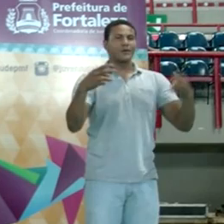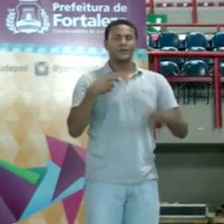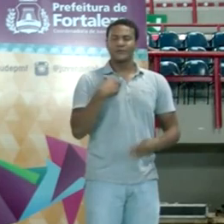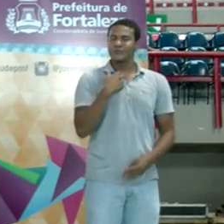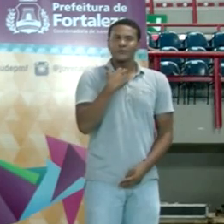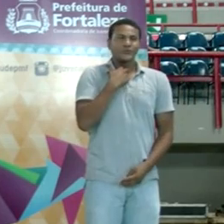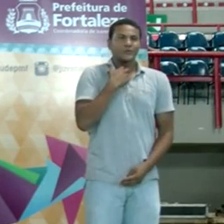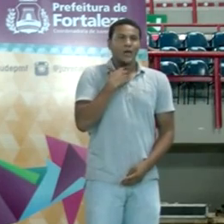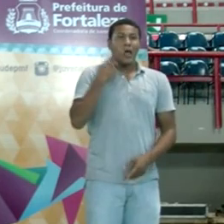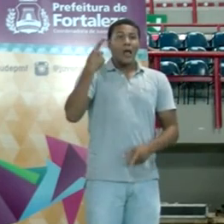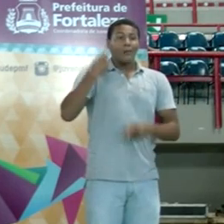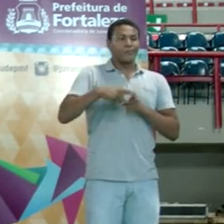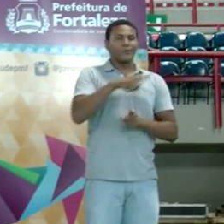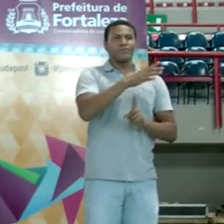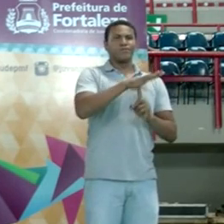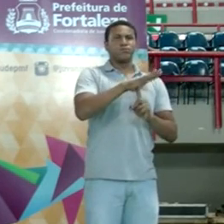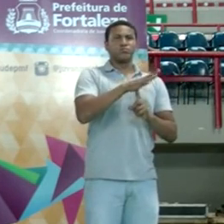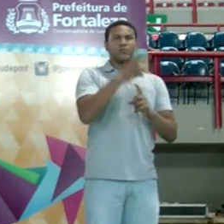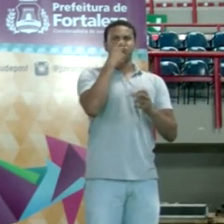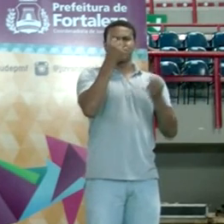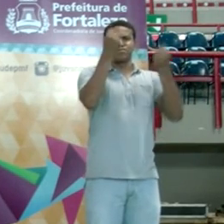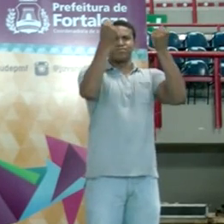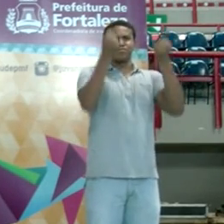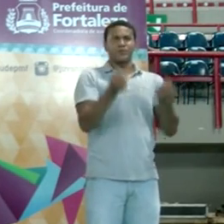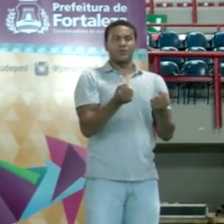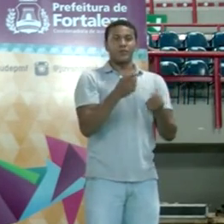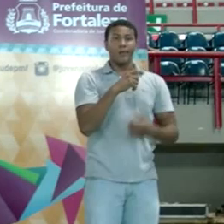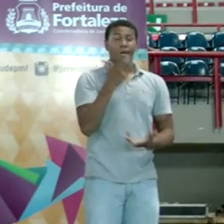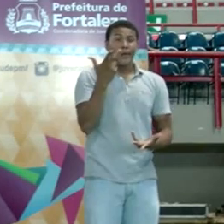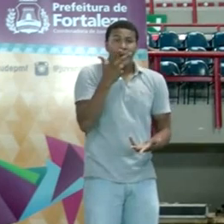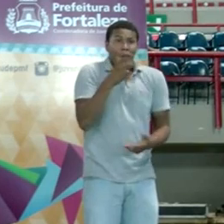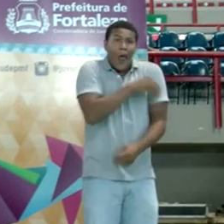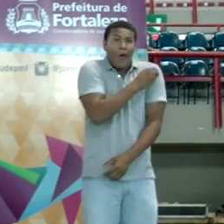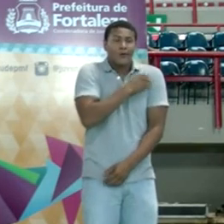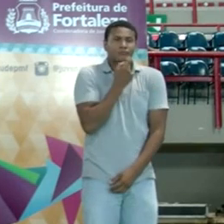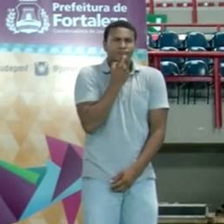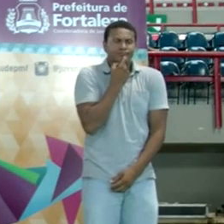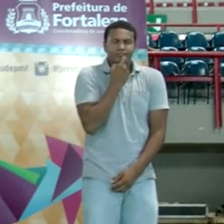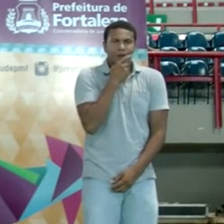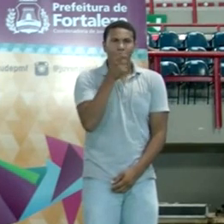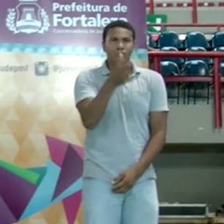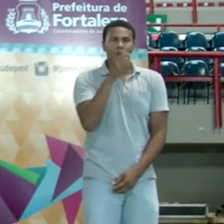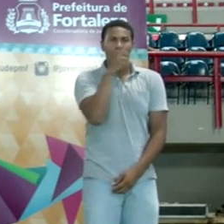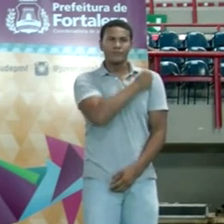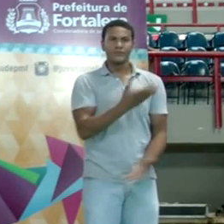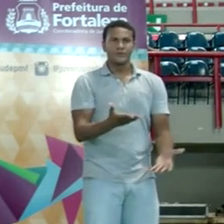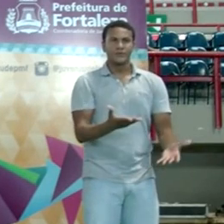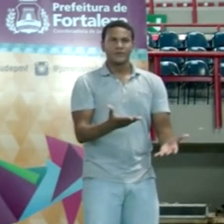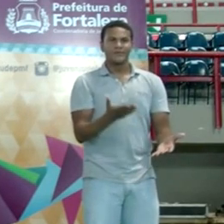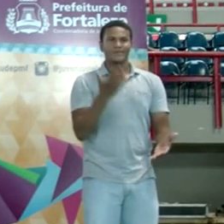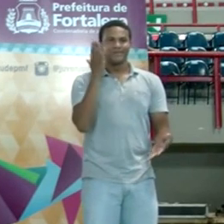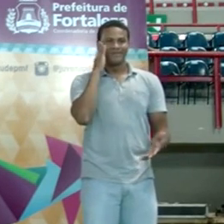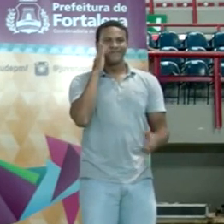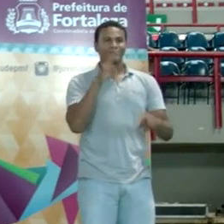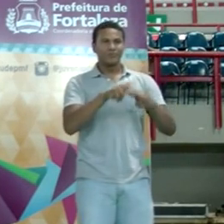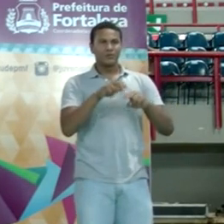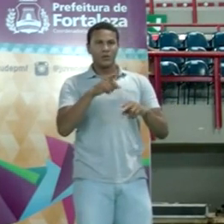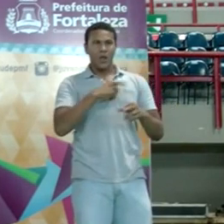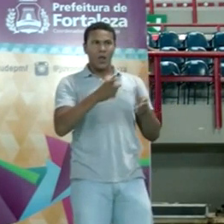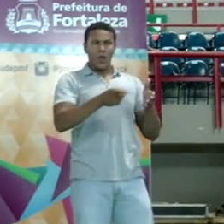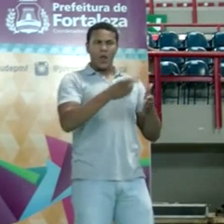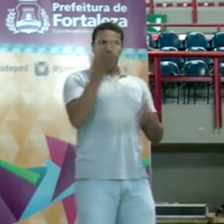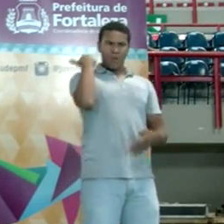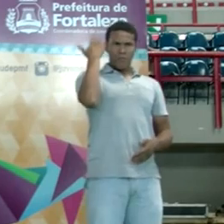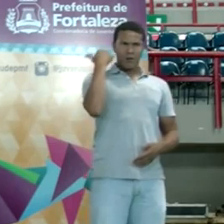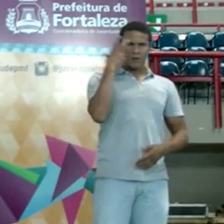o motor é pesado, muito forte, e o álcool evapora rápido, certo? Quem viveu os primeiros anos do pró-álcool no